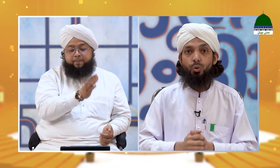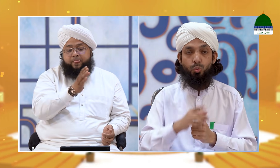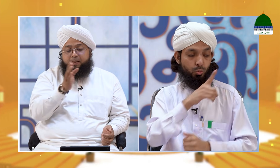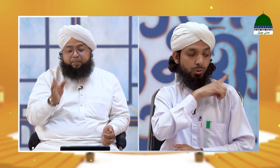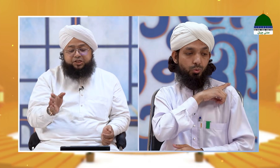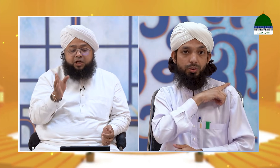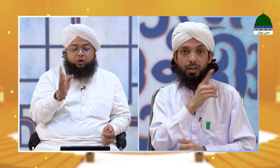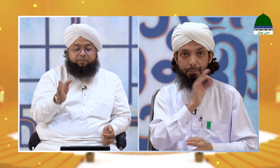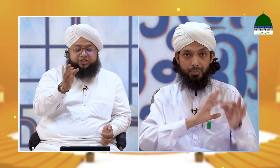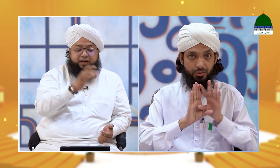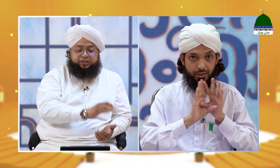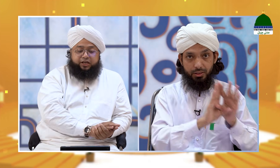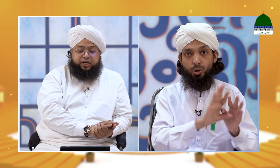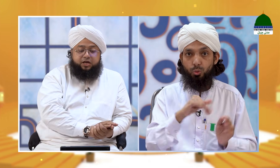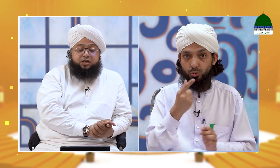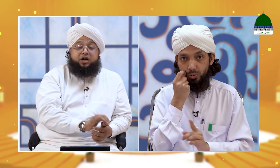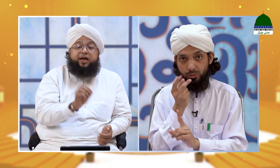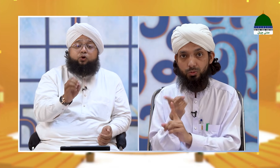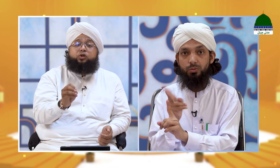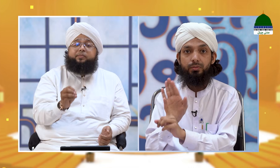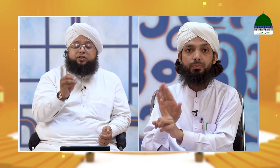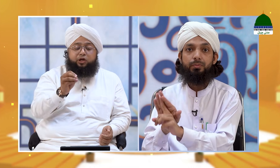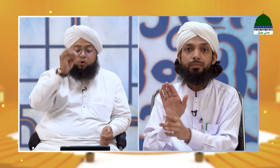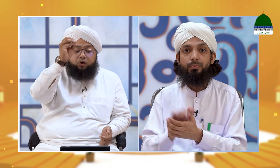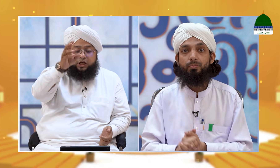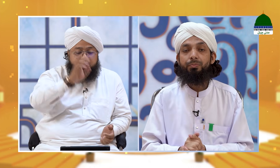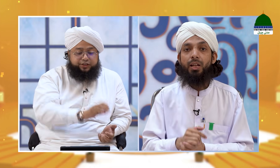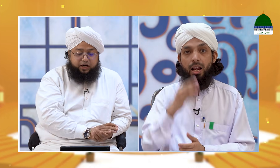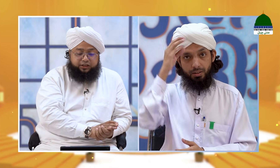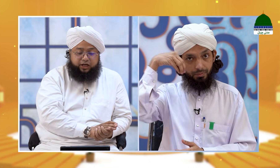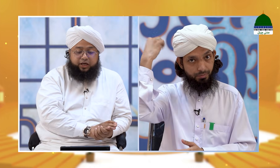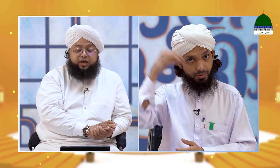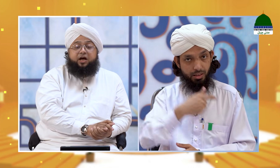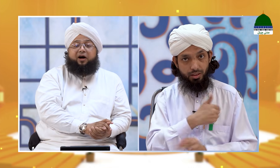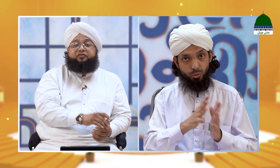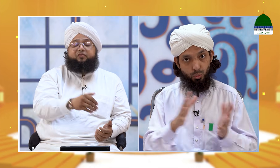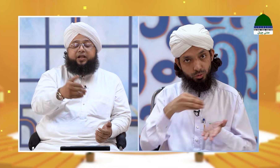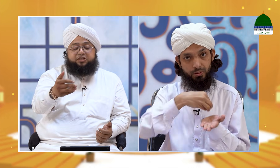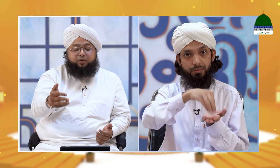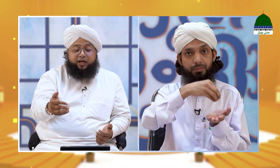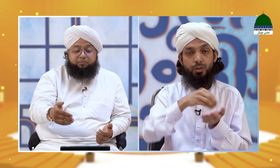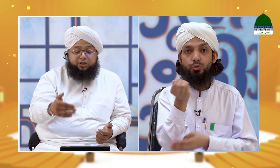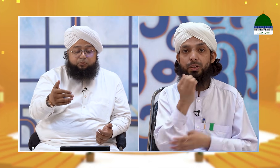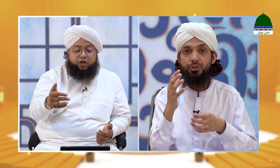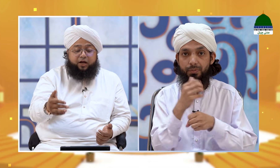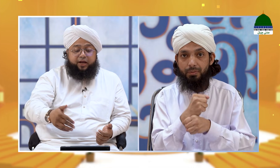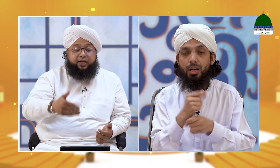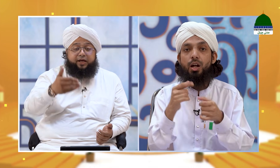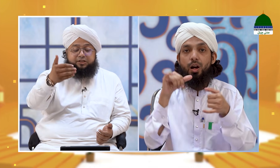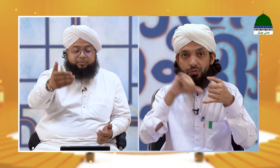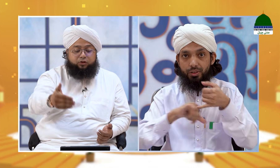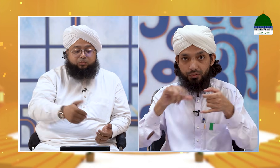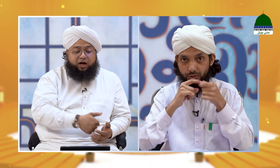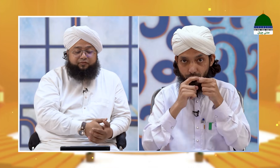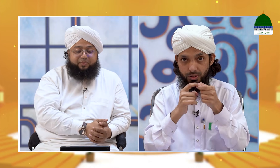سے بچنا اور بچانا چاہیے، راہ خدا میں دل کھول کر خرچ کرنا چاہیے، ہفتہ وار اجتماعات، مدنی مذاکرے،